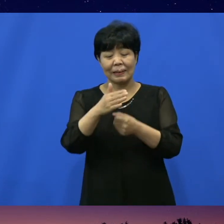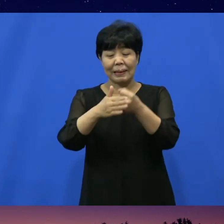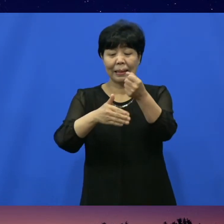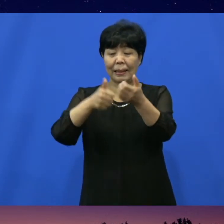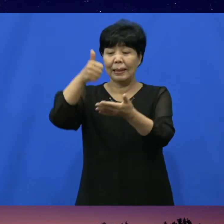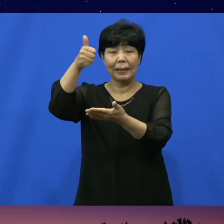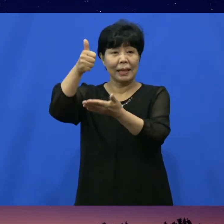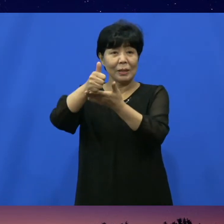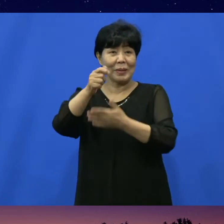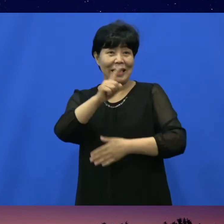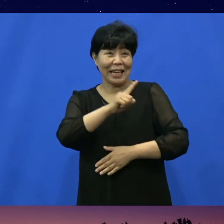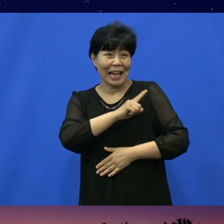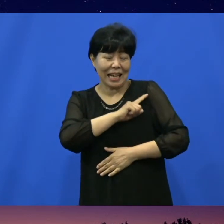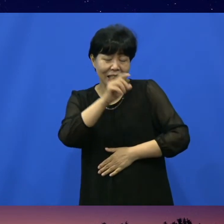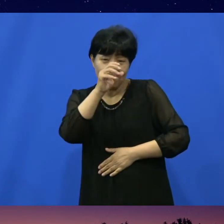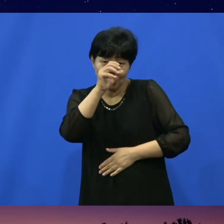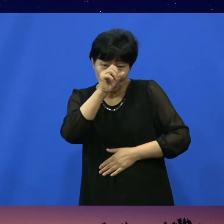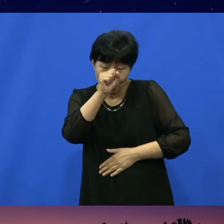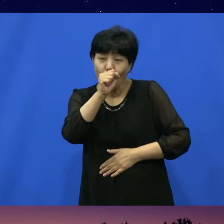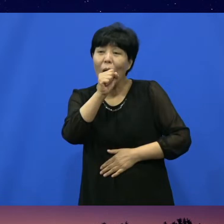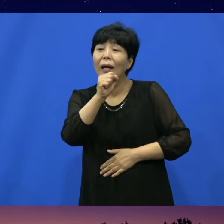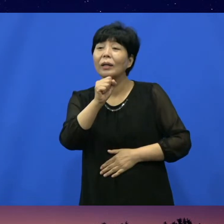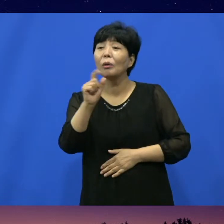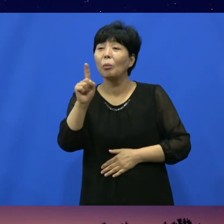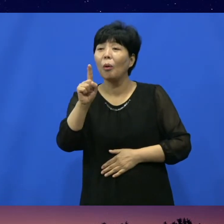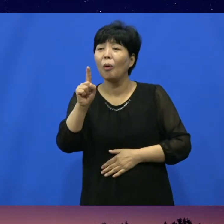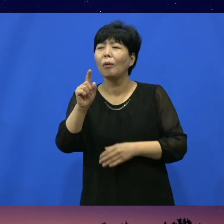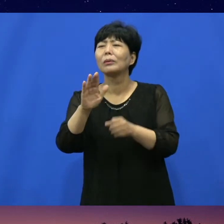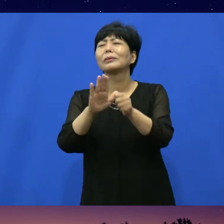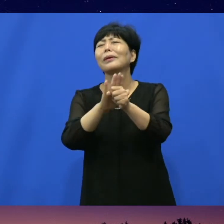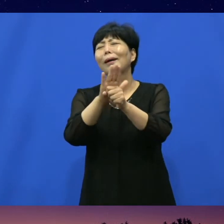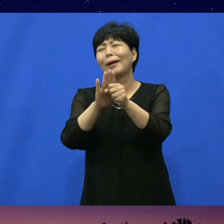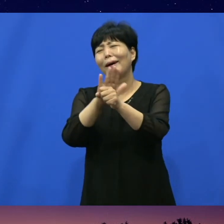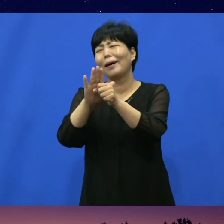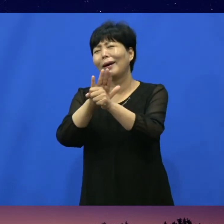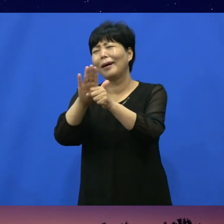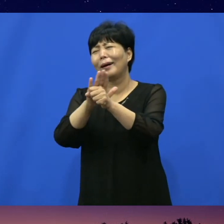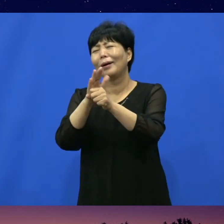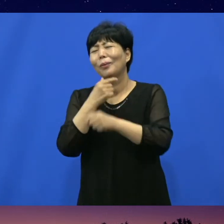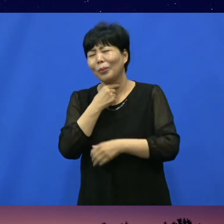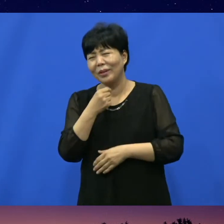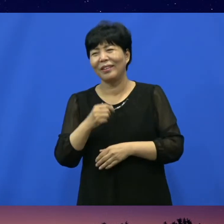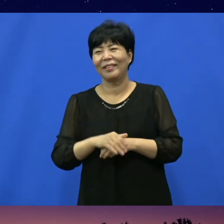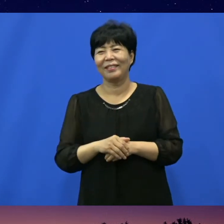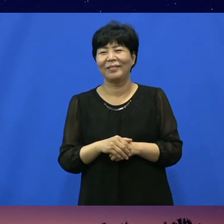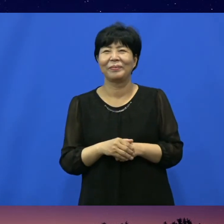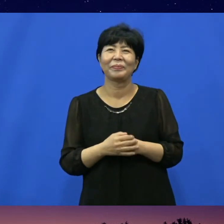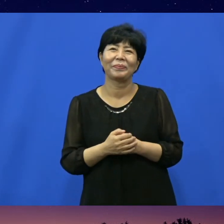하나님이 가장 좋아하시는 게 뭐냐? 하나님은 사랑이시기 때문에 사랑하는 걸 좋아하세요.